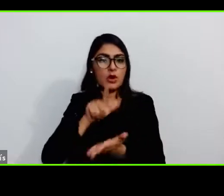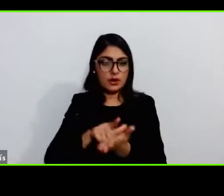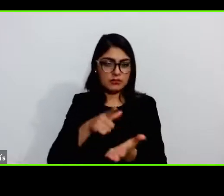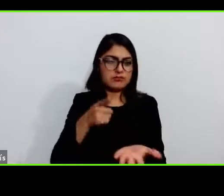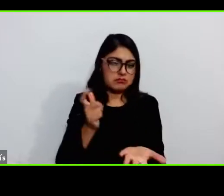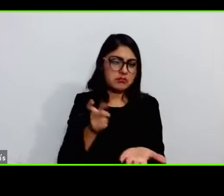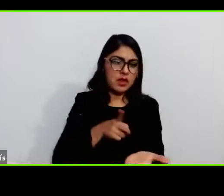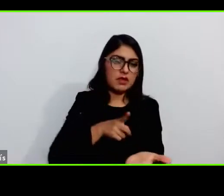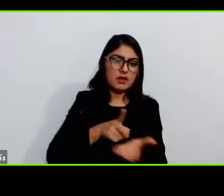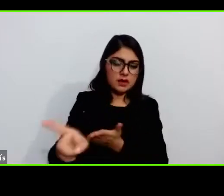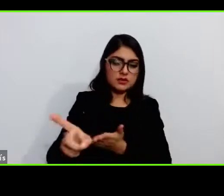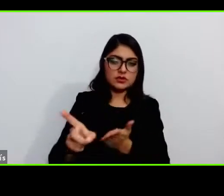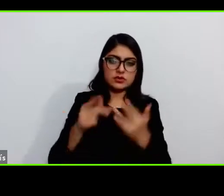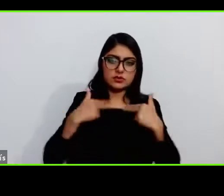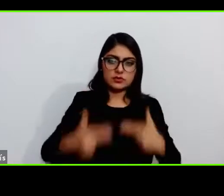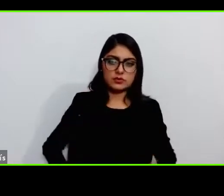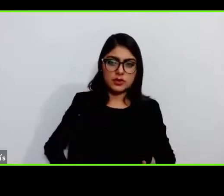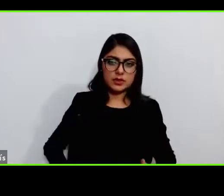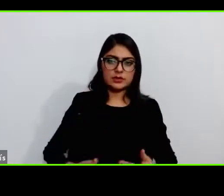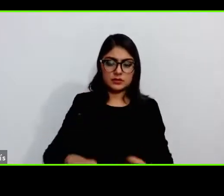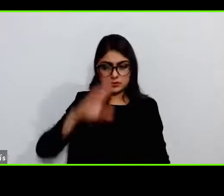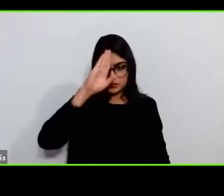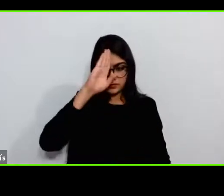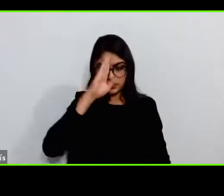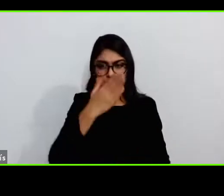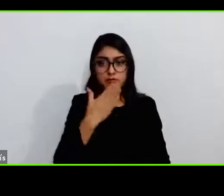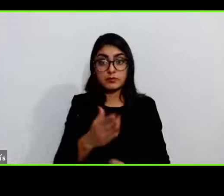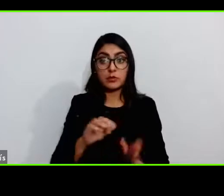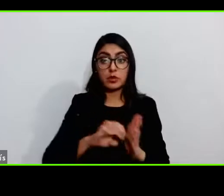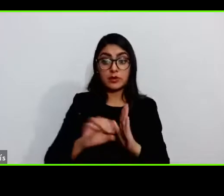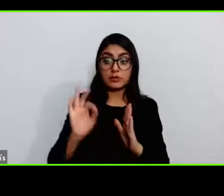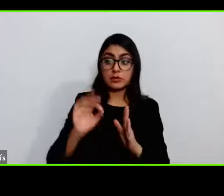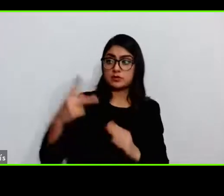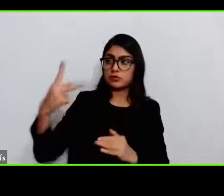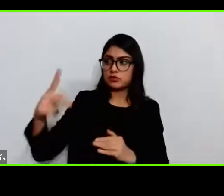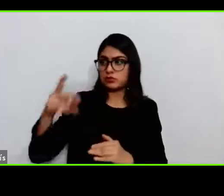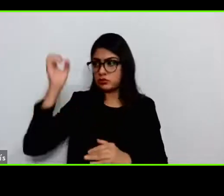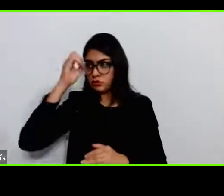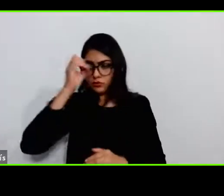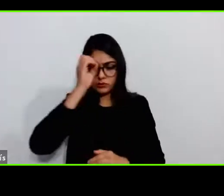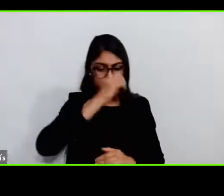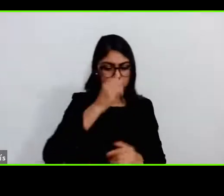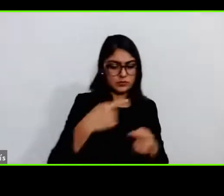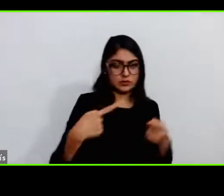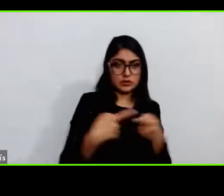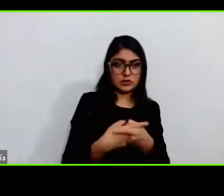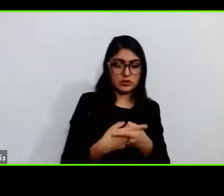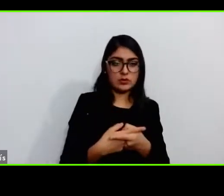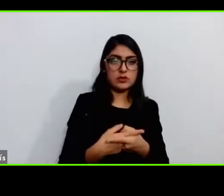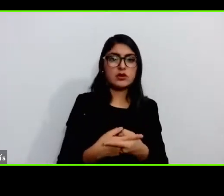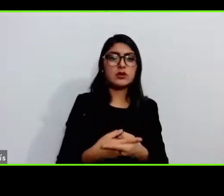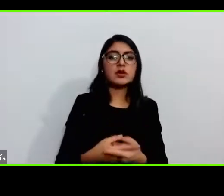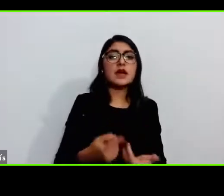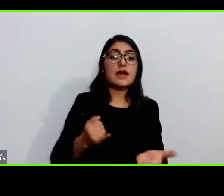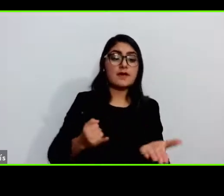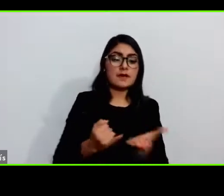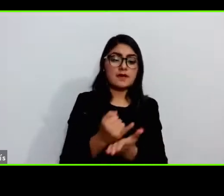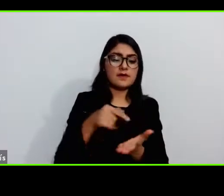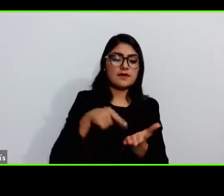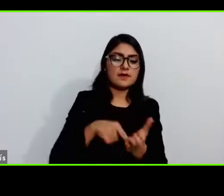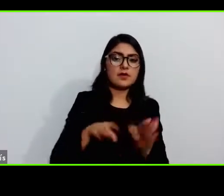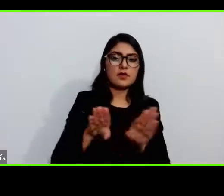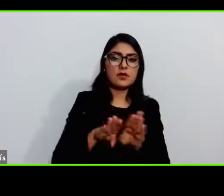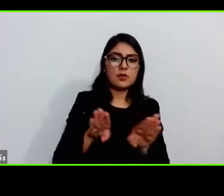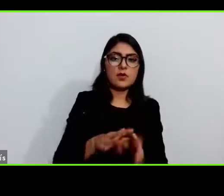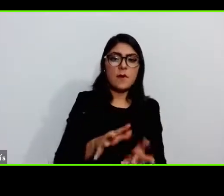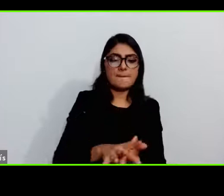que cuando hay un conflicto, digamos, entre una interpretación u otra, lo importante es utilizar la interpretación más